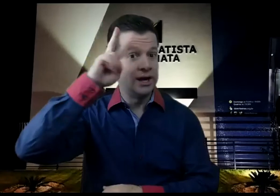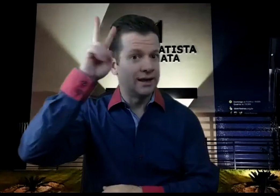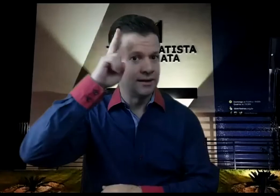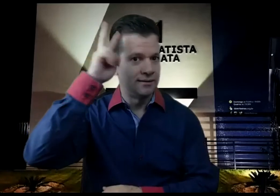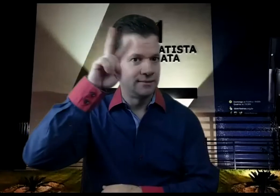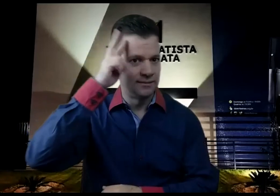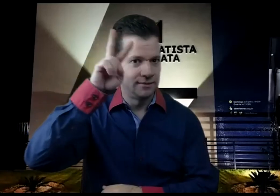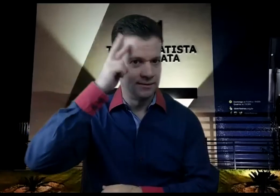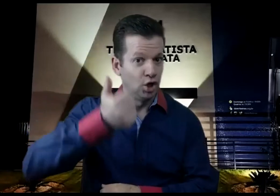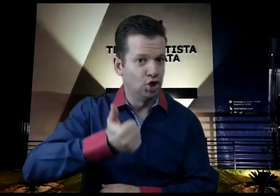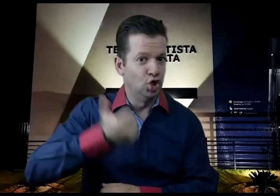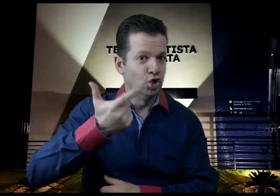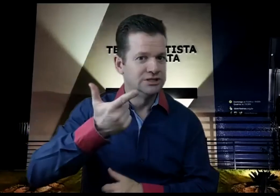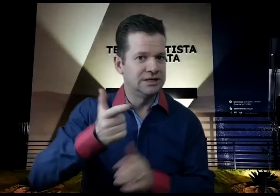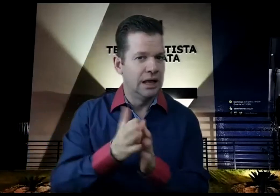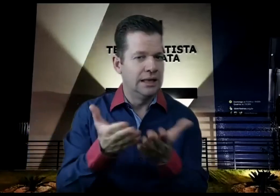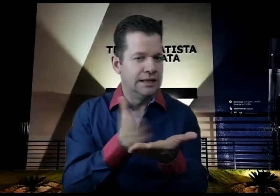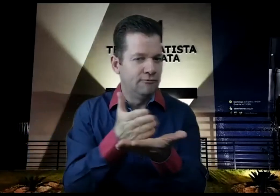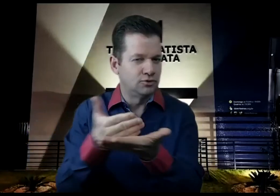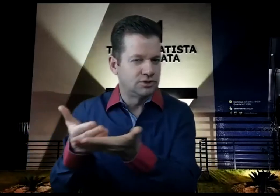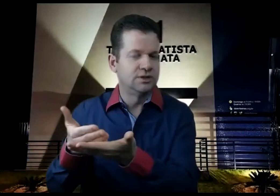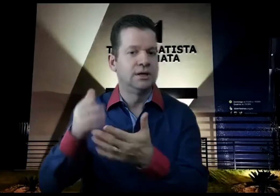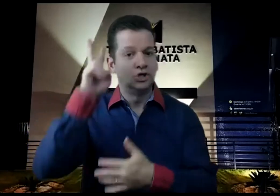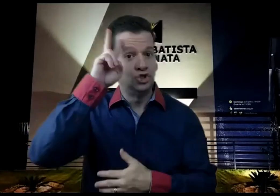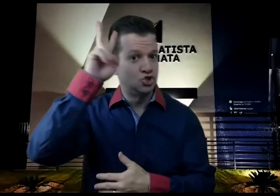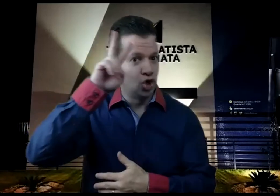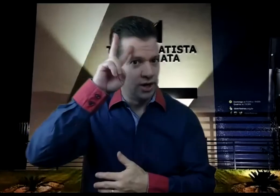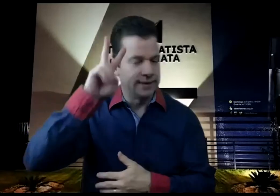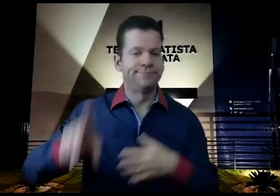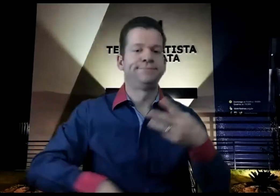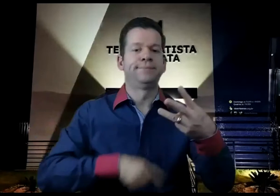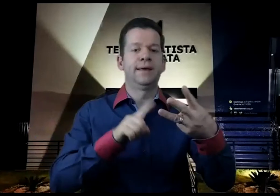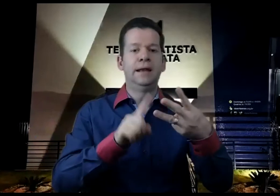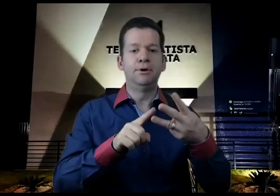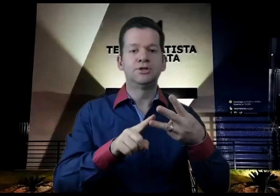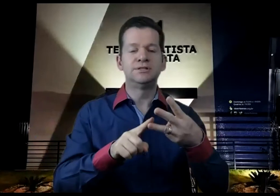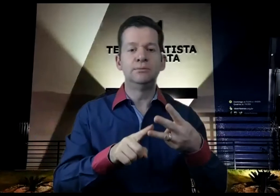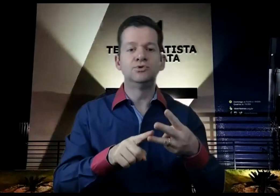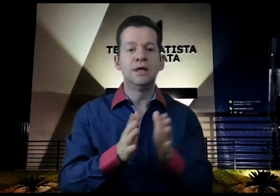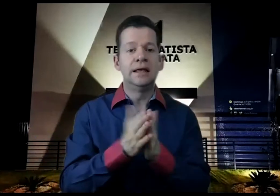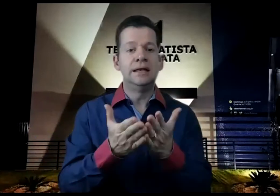história. 12 livros de história. Depois, nós temos